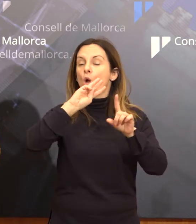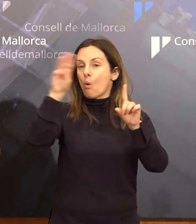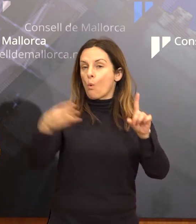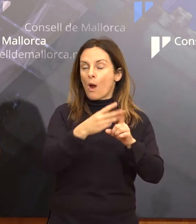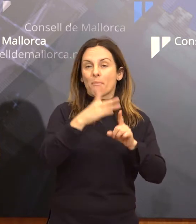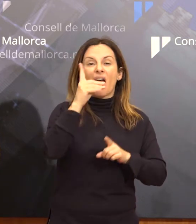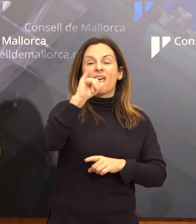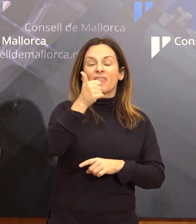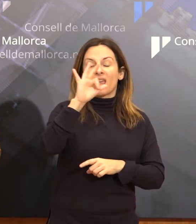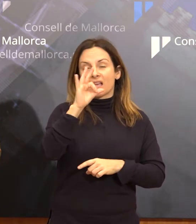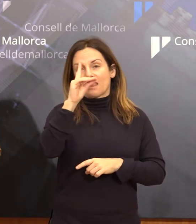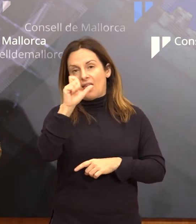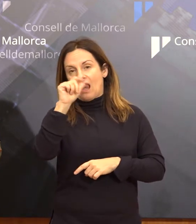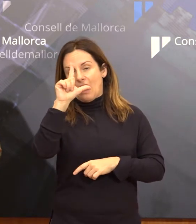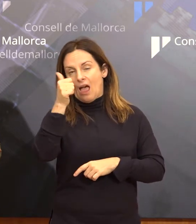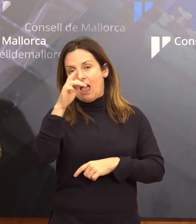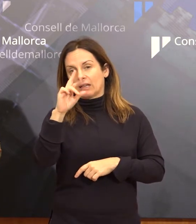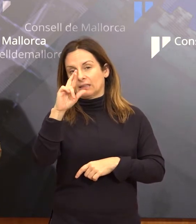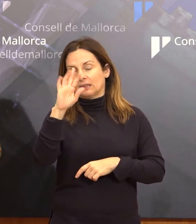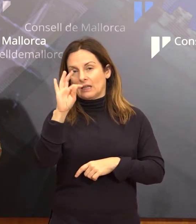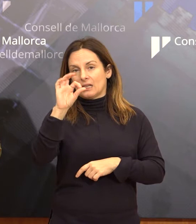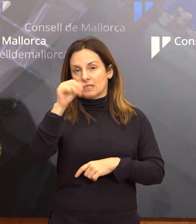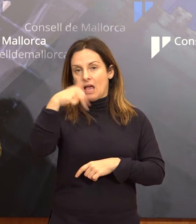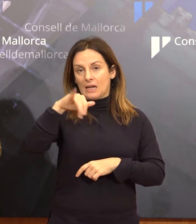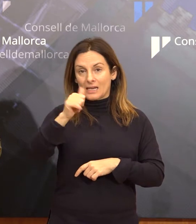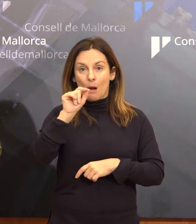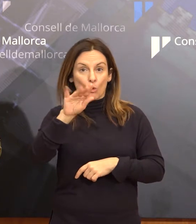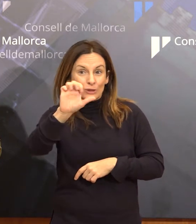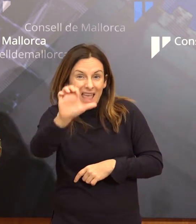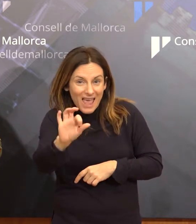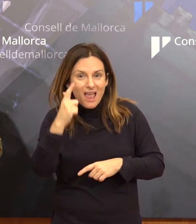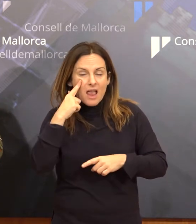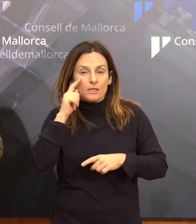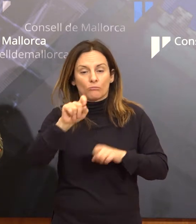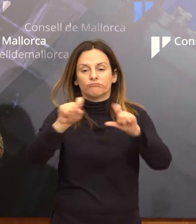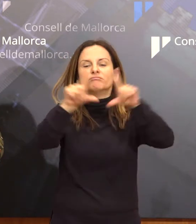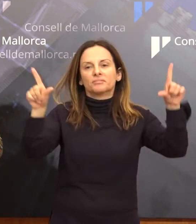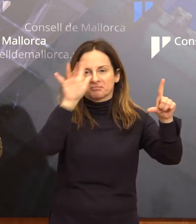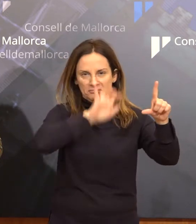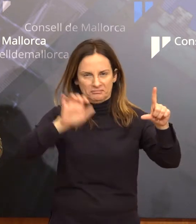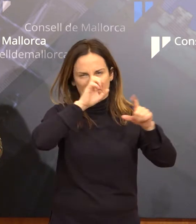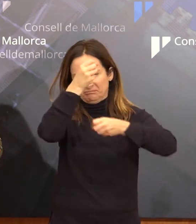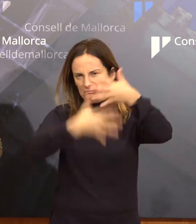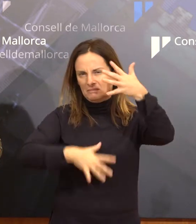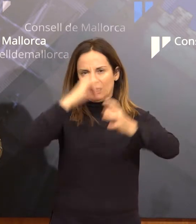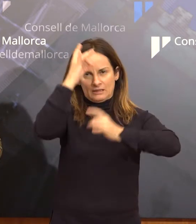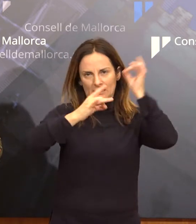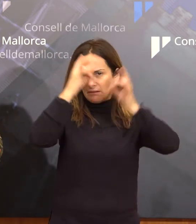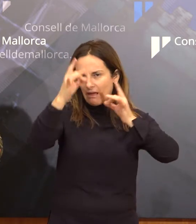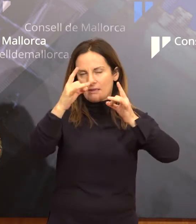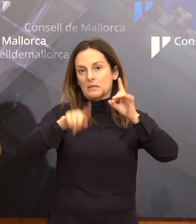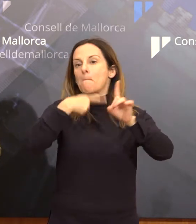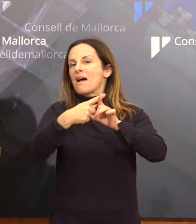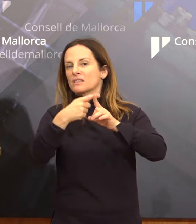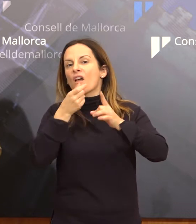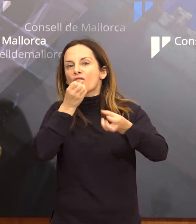abad observando lo que pasa mejor que clic así que surtirá ahora presentó de otras actividades como información detallada tanto en